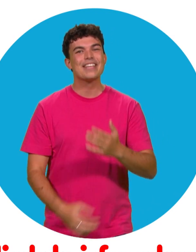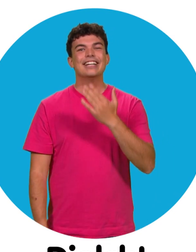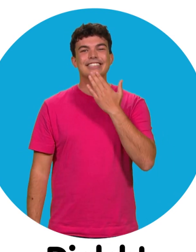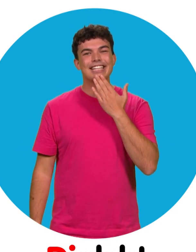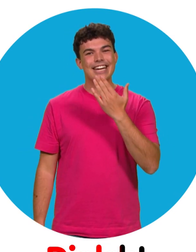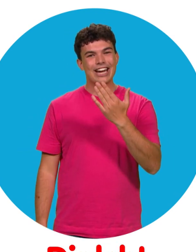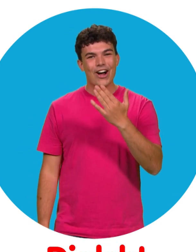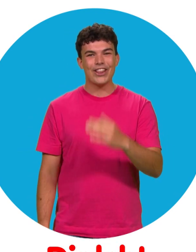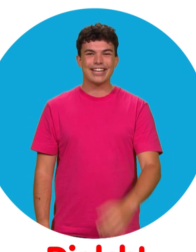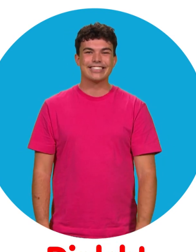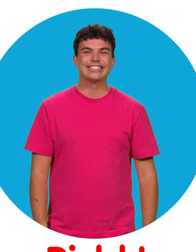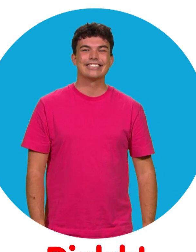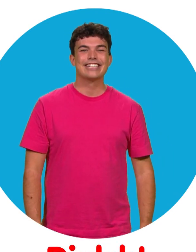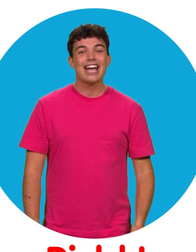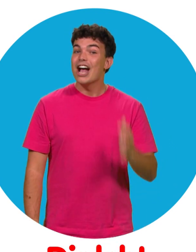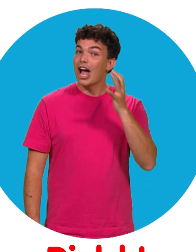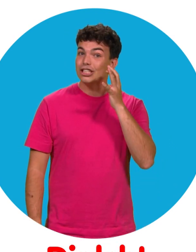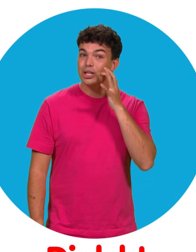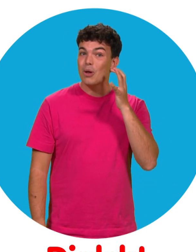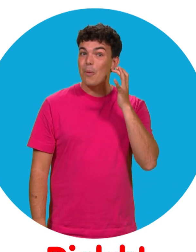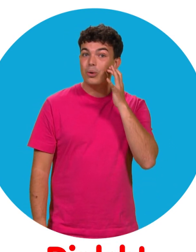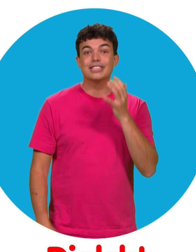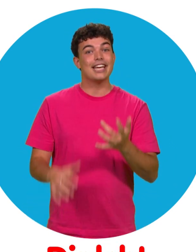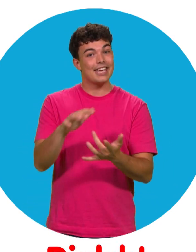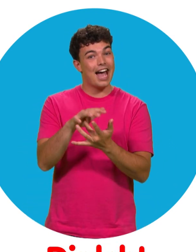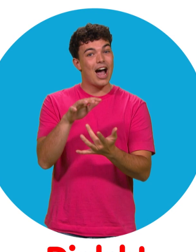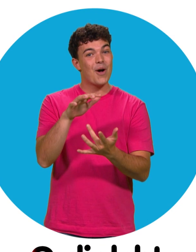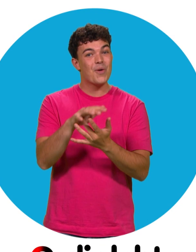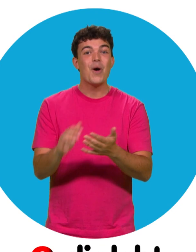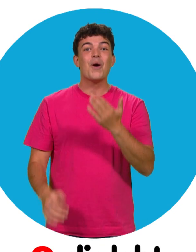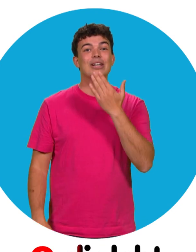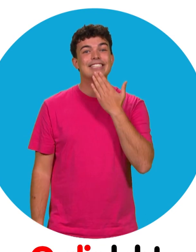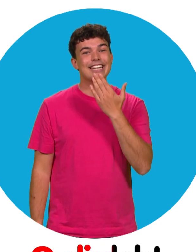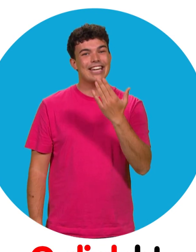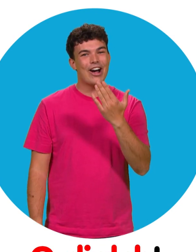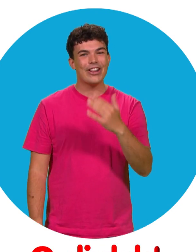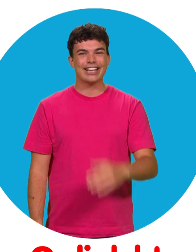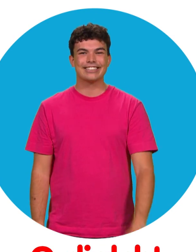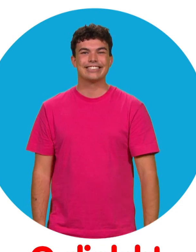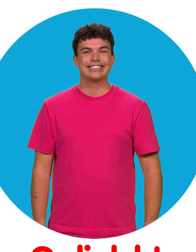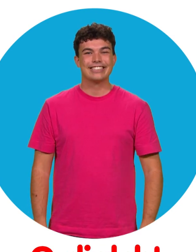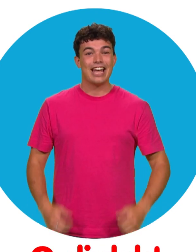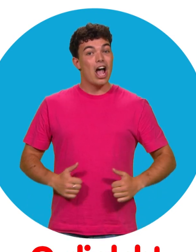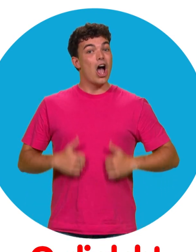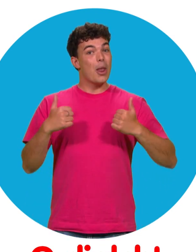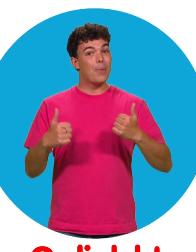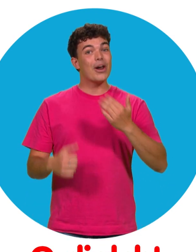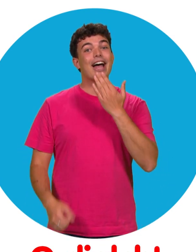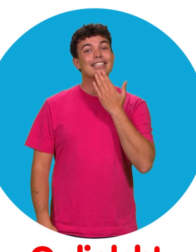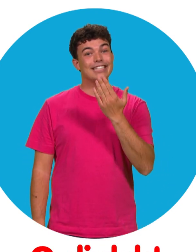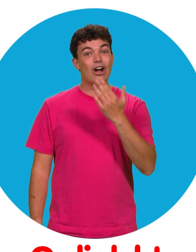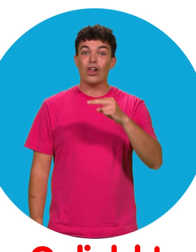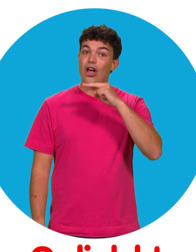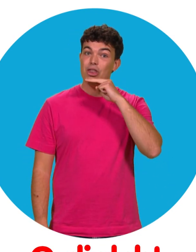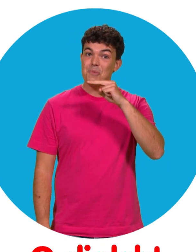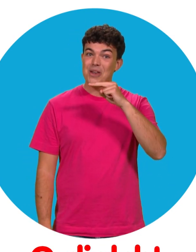I. Diolch, gais ymlaen bwysig iawn. O diolch, yn y bore